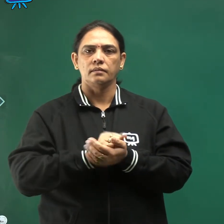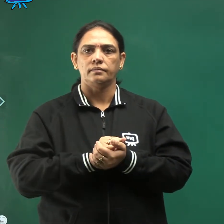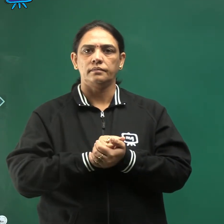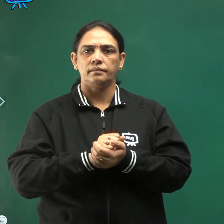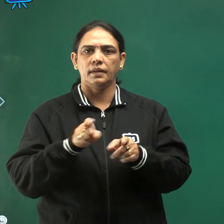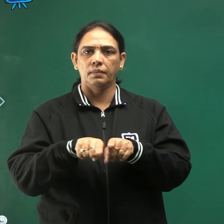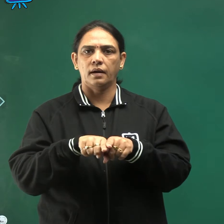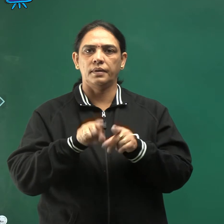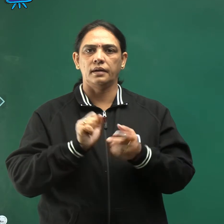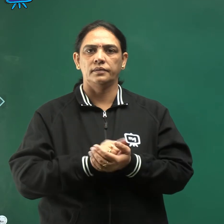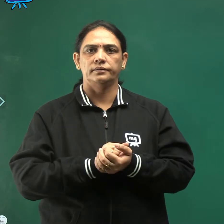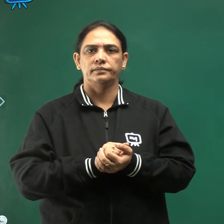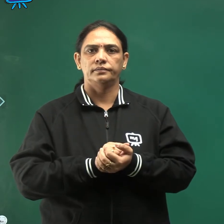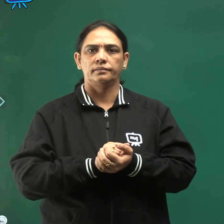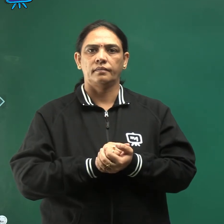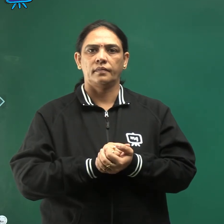बराबर